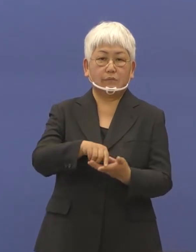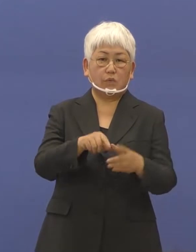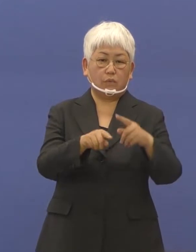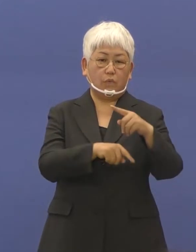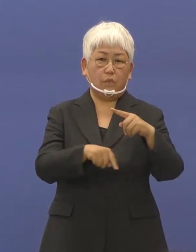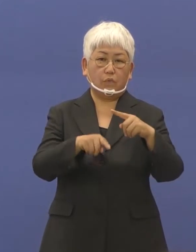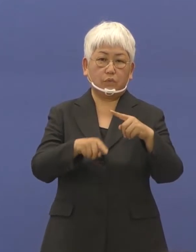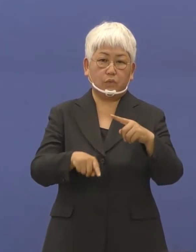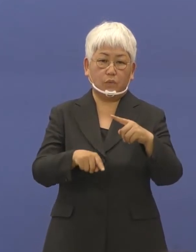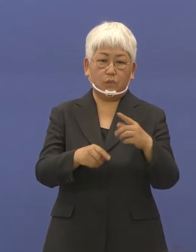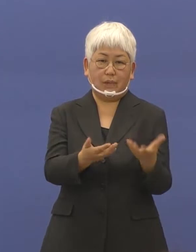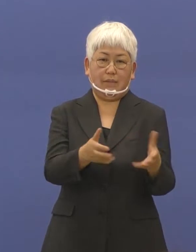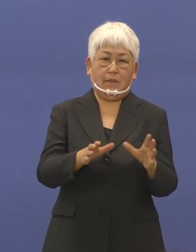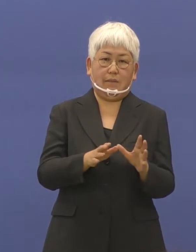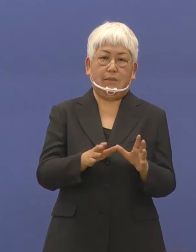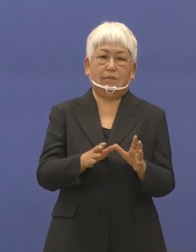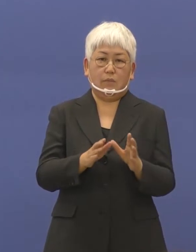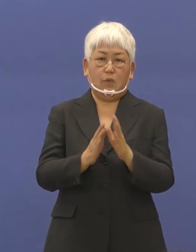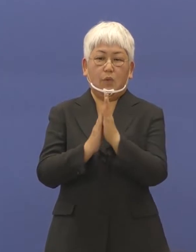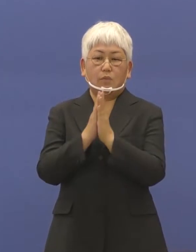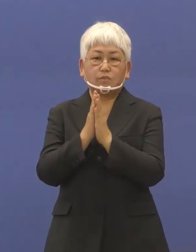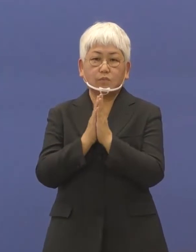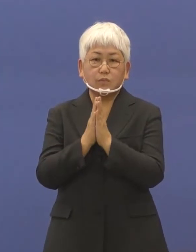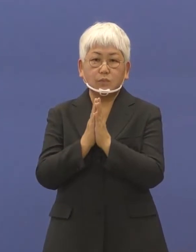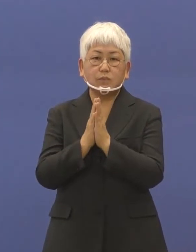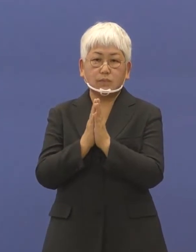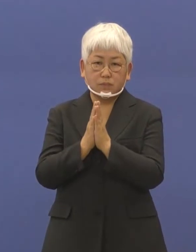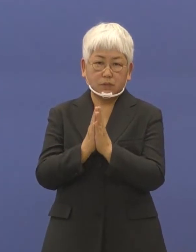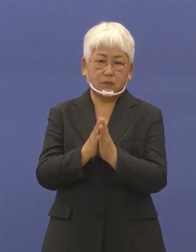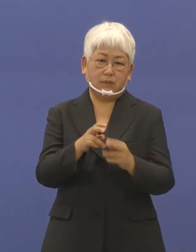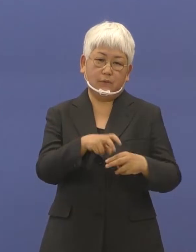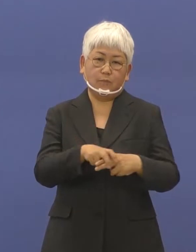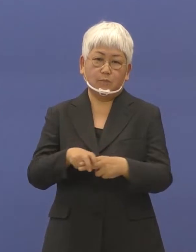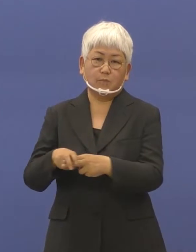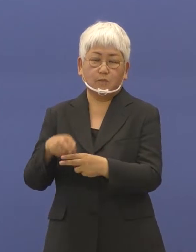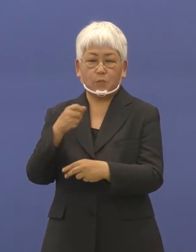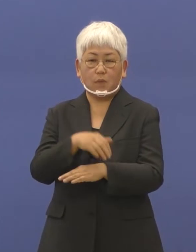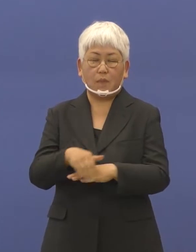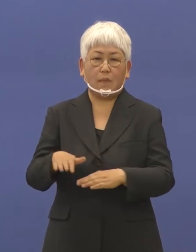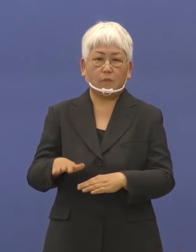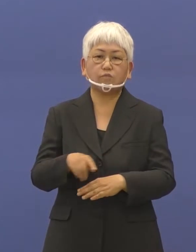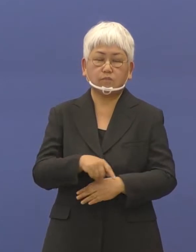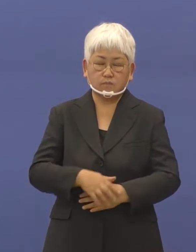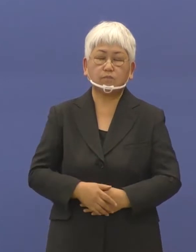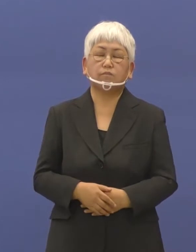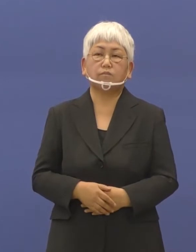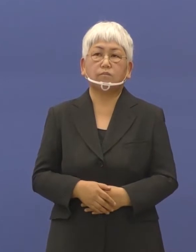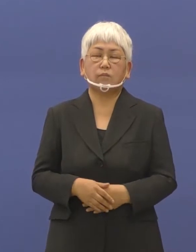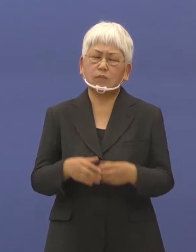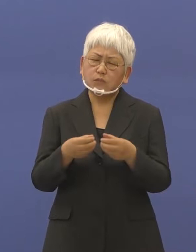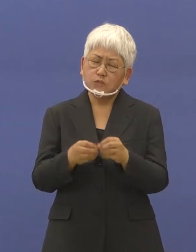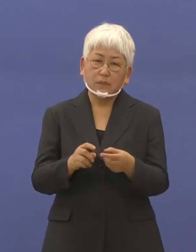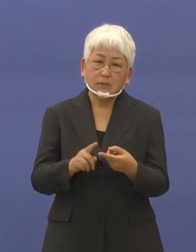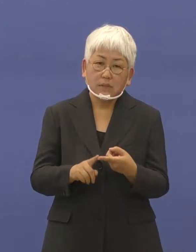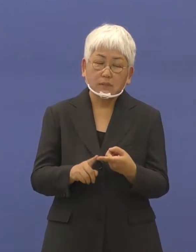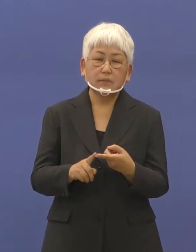代表も参列者の中に入っているということなんですけれども、この具体的な